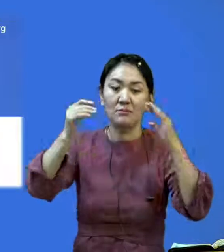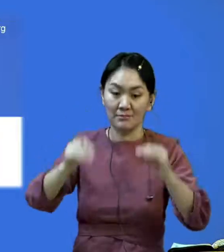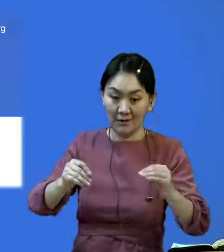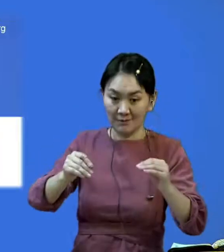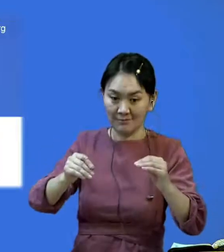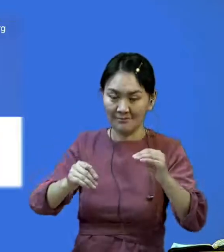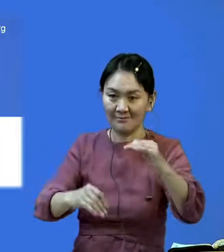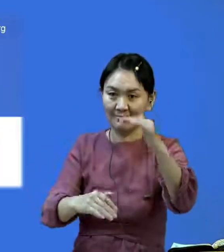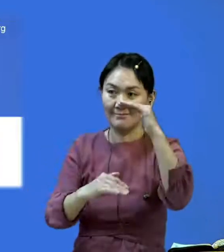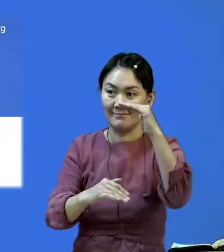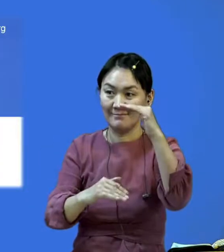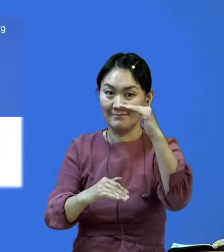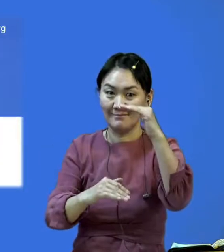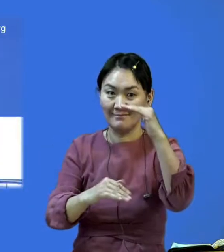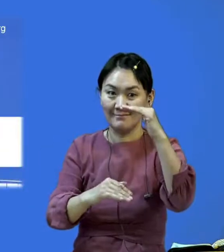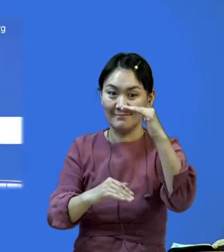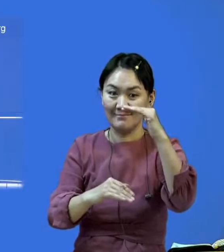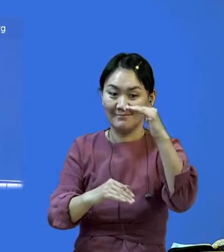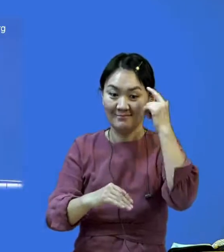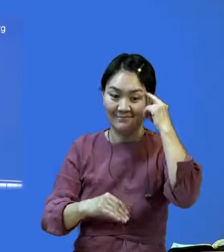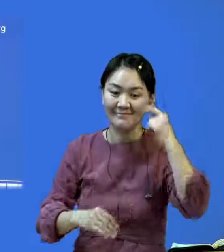энэ үртэл.